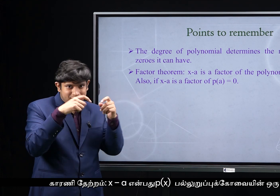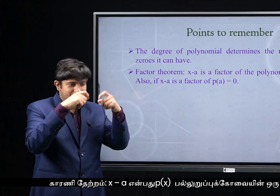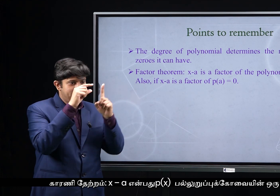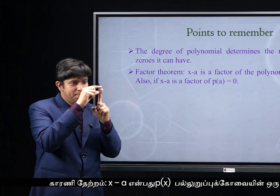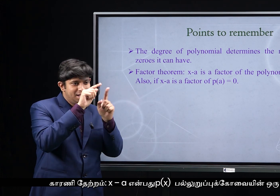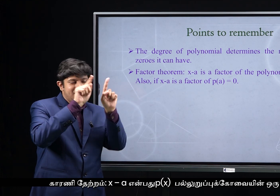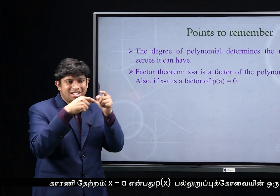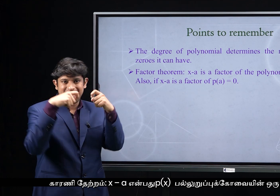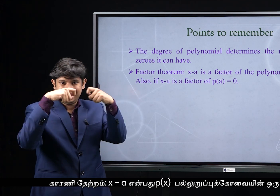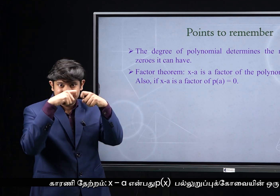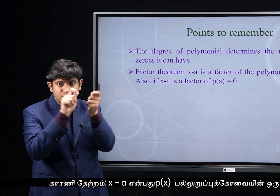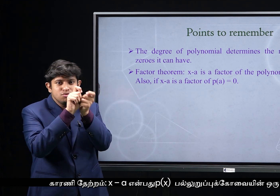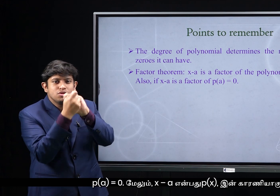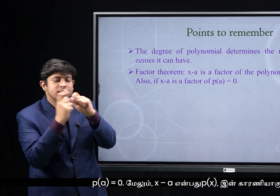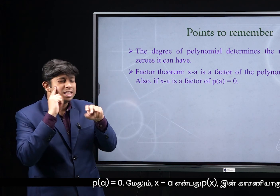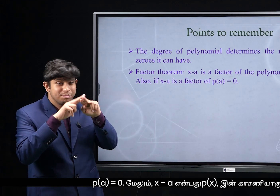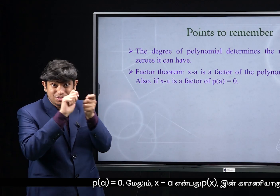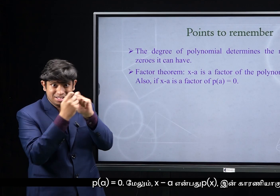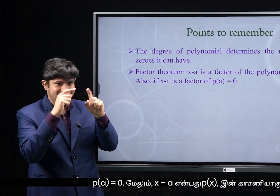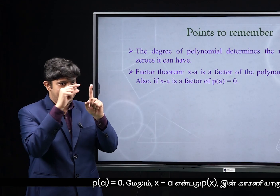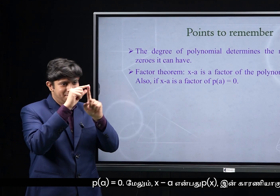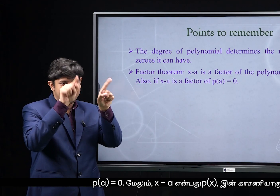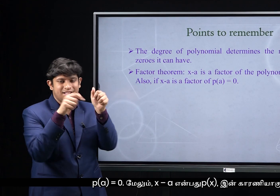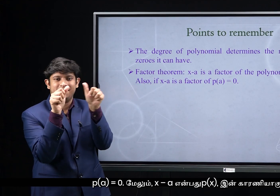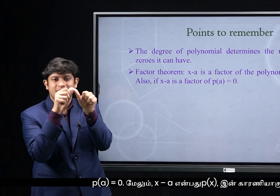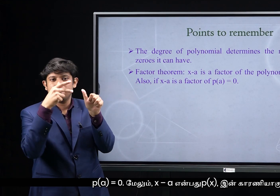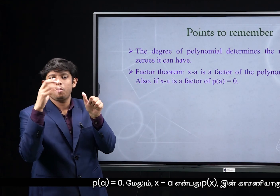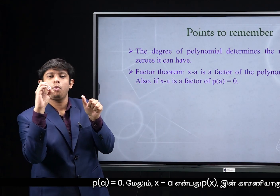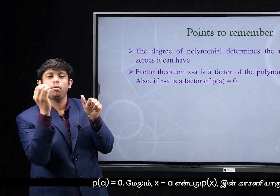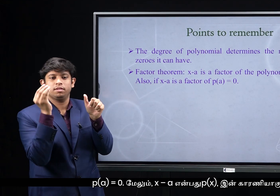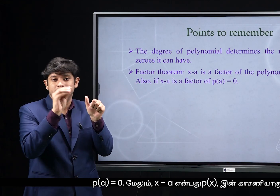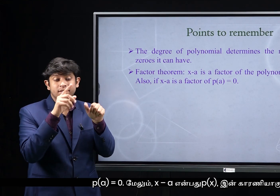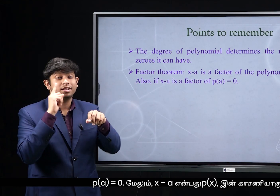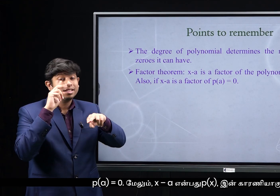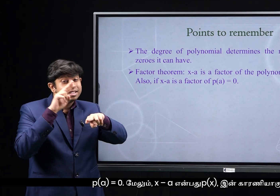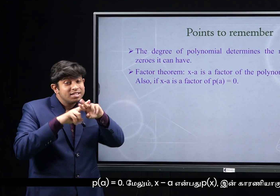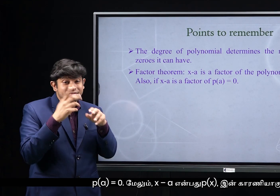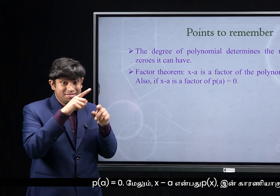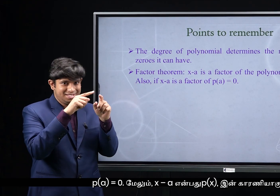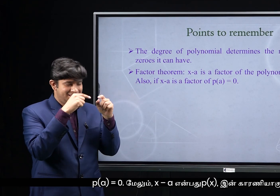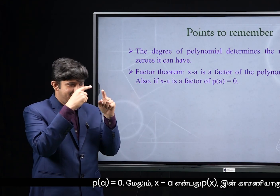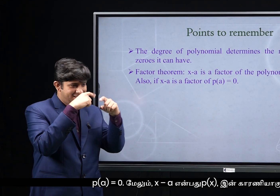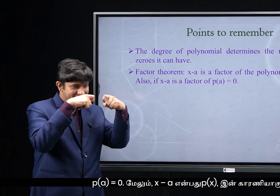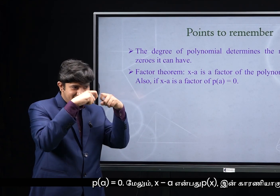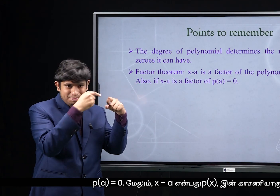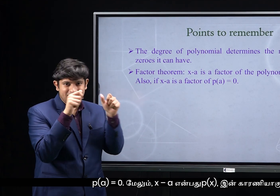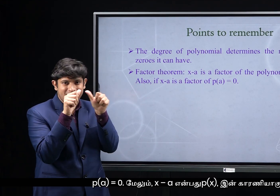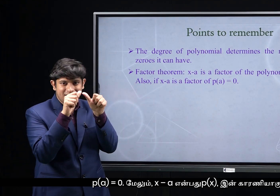பல்லுறுப்புக்கோவையின் ஒரு காரணி ஆக்கம். P வட்ட அடைப்புக்குறிக்குள் a ஈடு 0. மேலும் x கழித்தல் a என்பதின் P